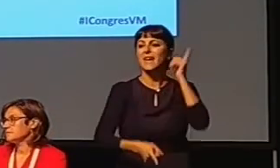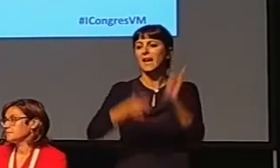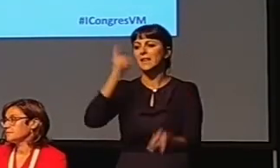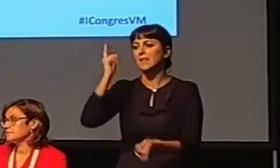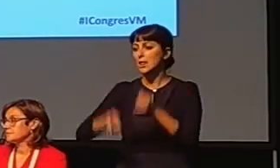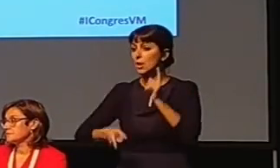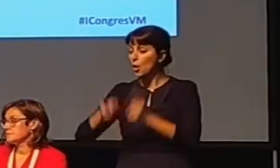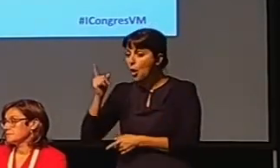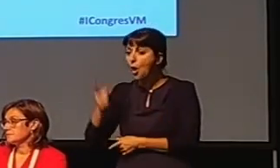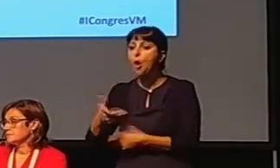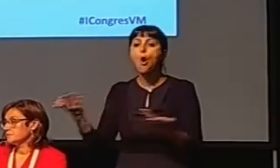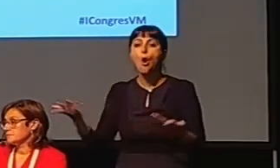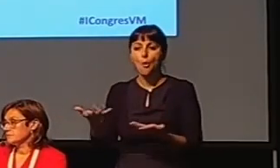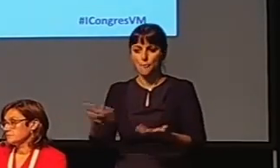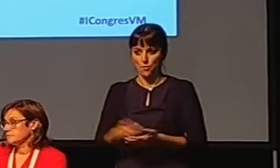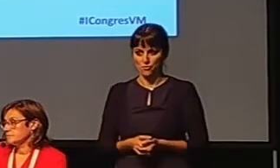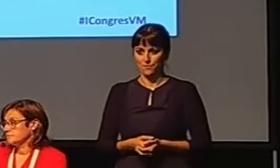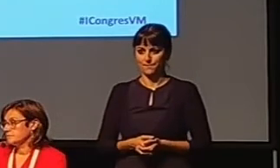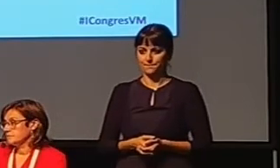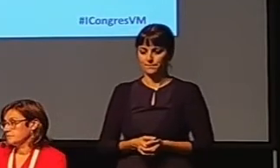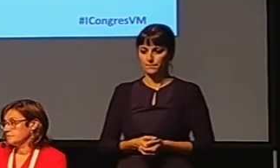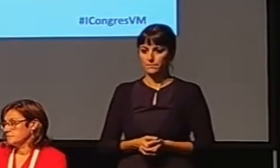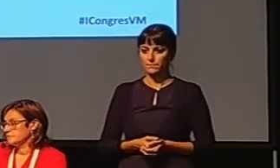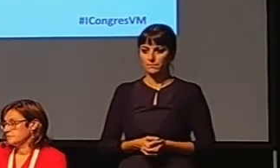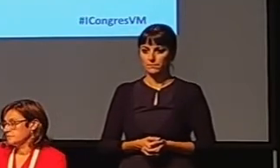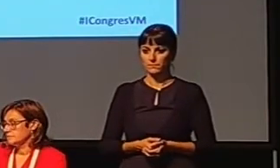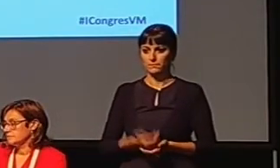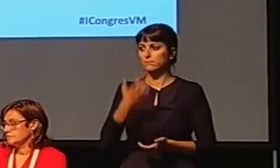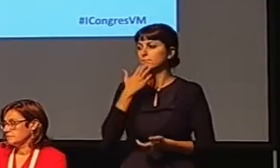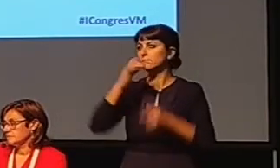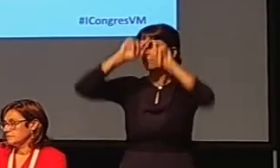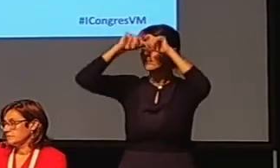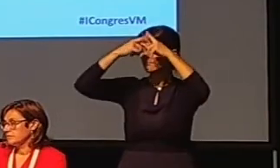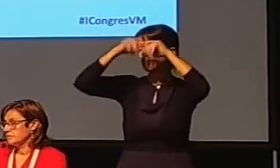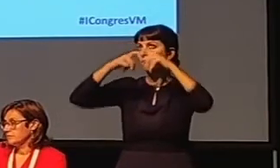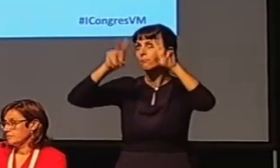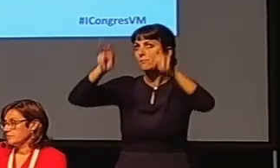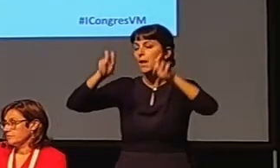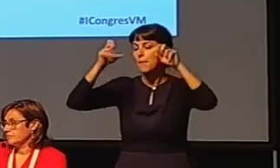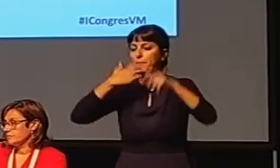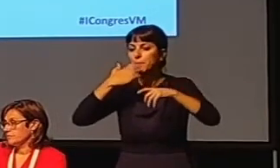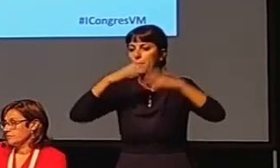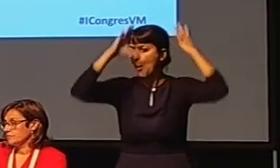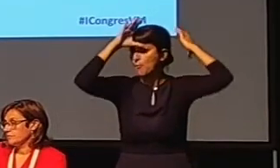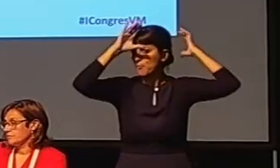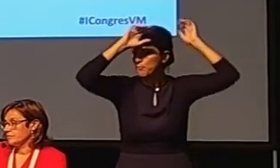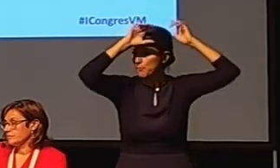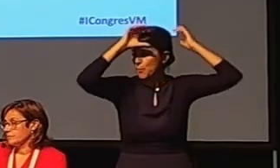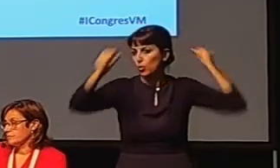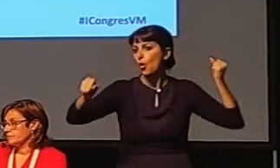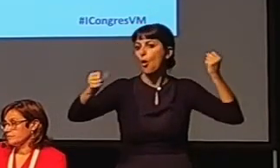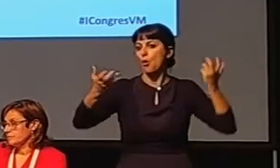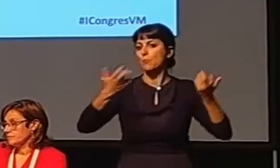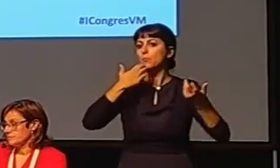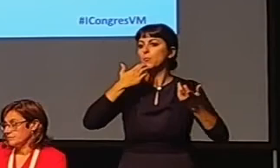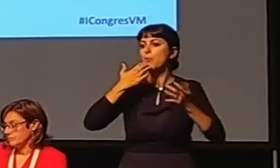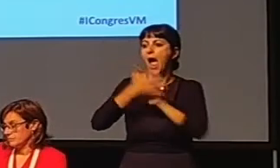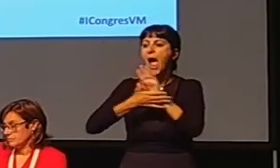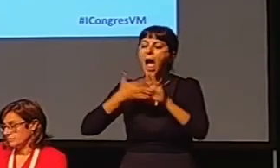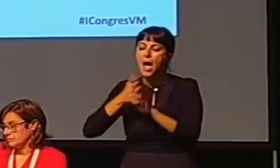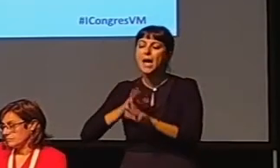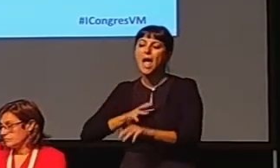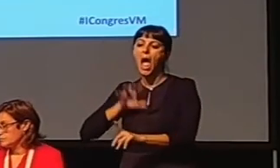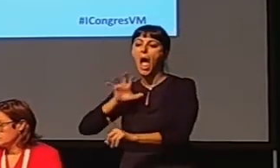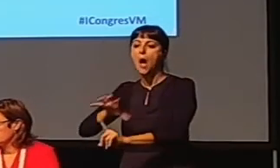d'abús i agressió sexual, no? Quan faig una reflexió de per què els protocols de maltractaments infantils parlen exclusivament d'abús